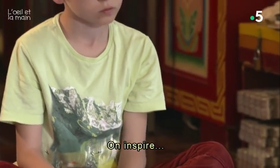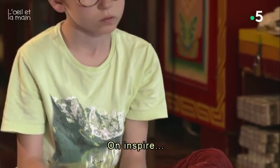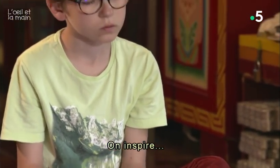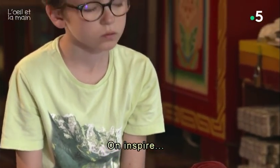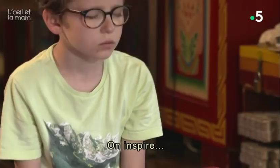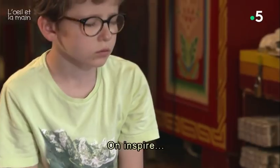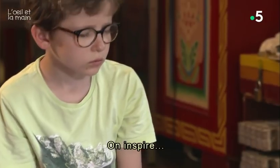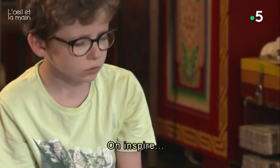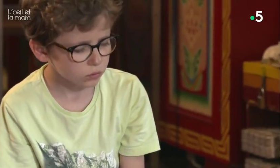inspire.